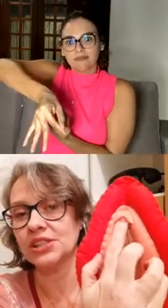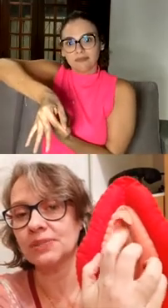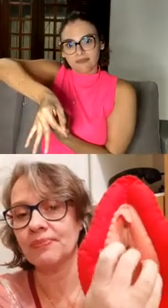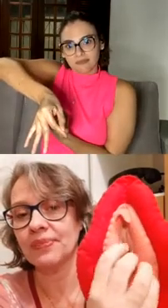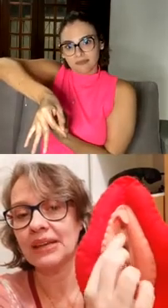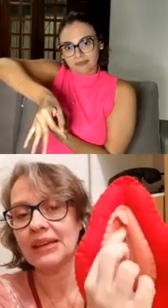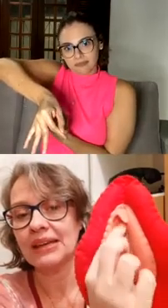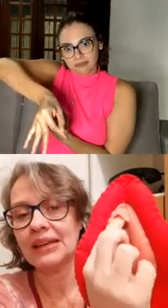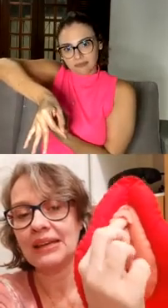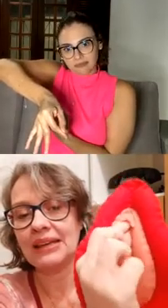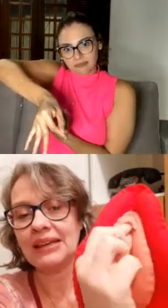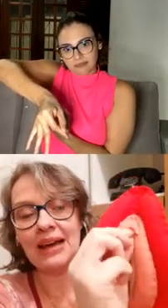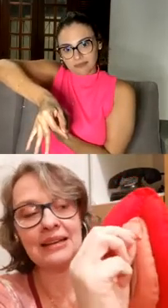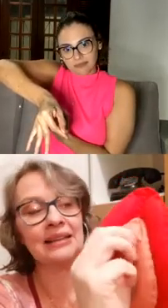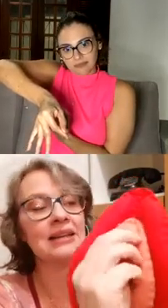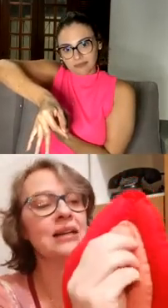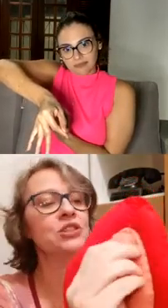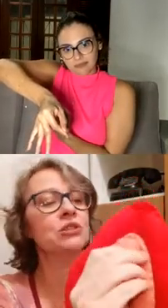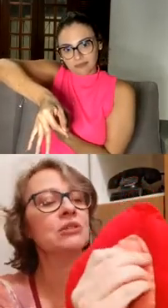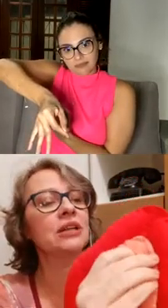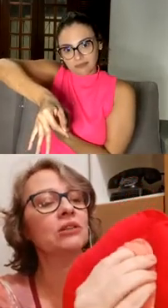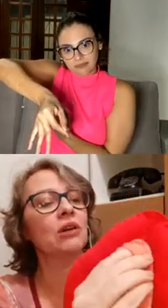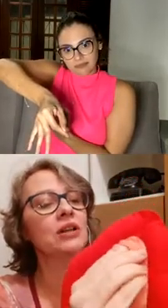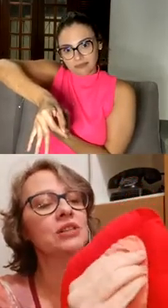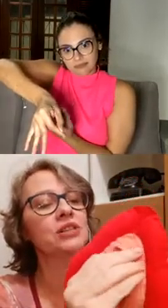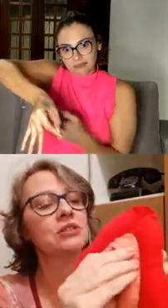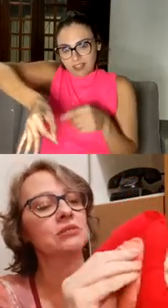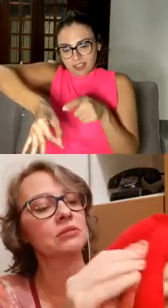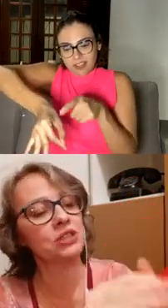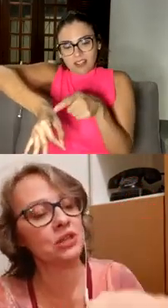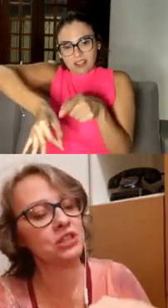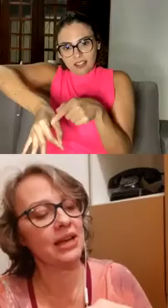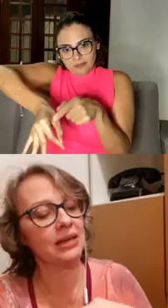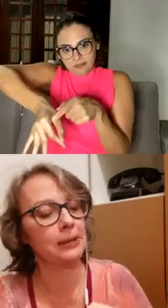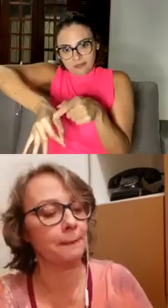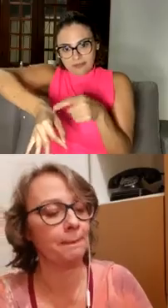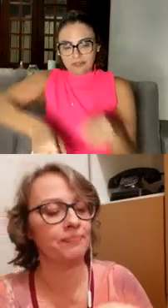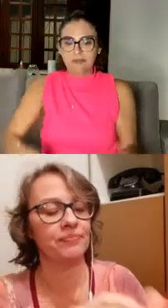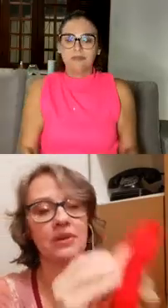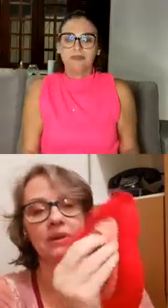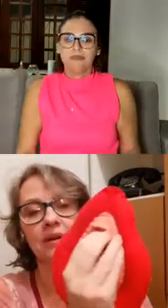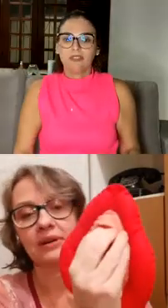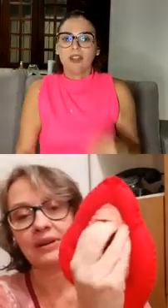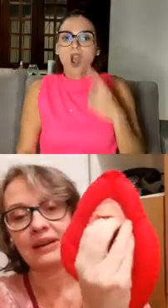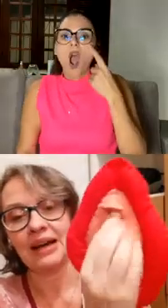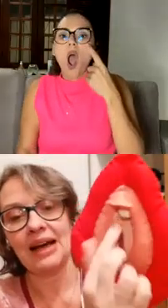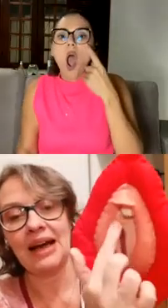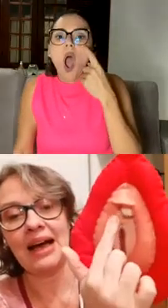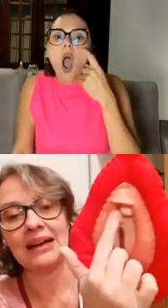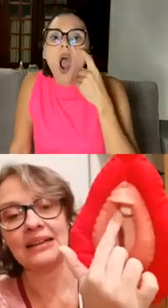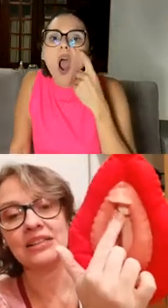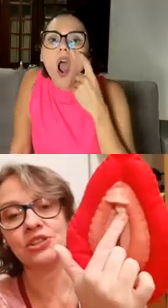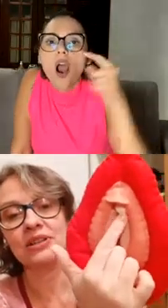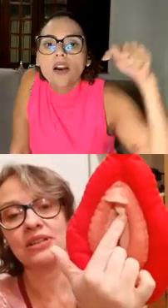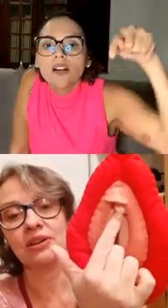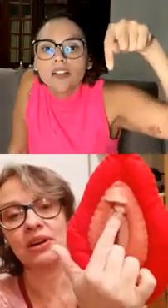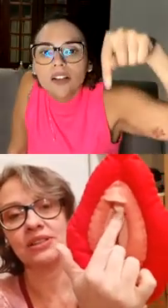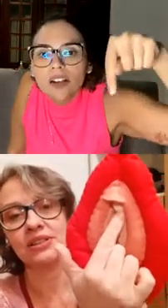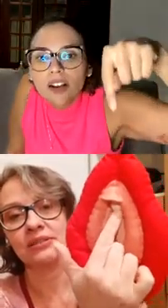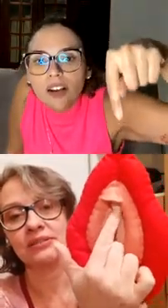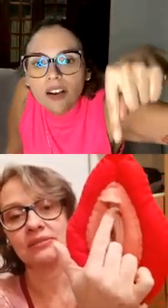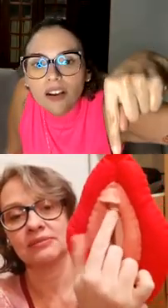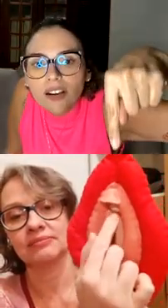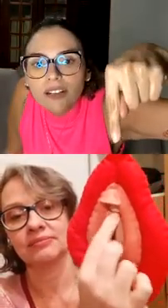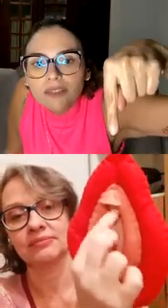clitóris e a glande do clitóris. Deixa eu achar ela aqui. A glande do